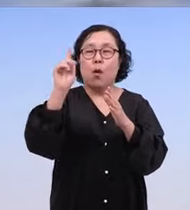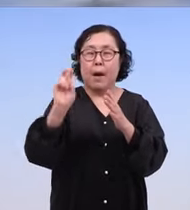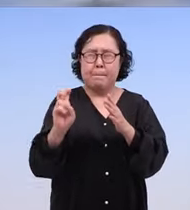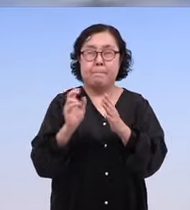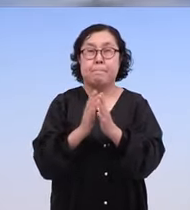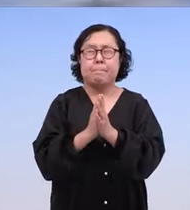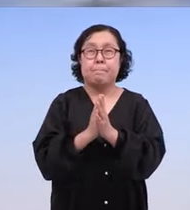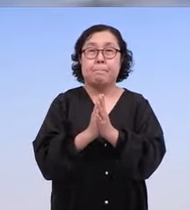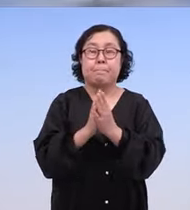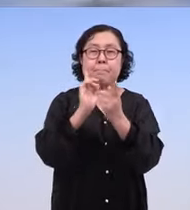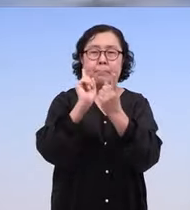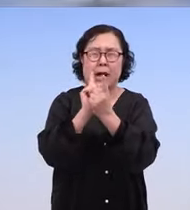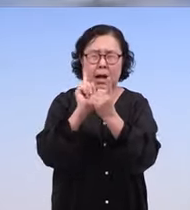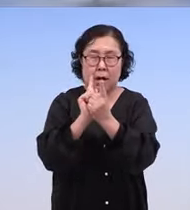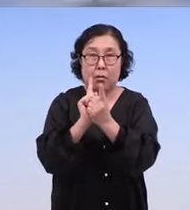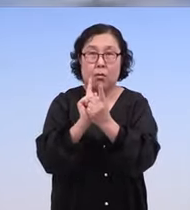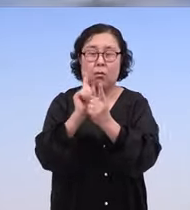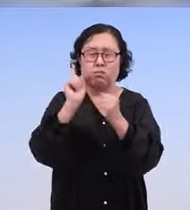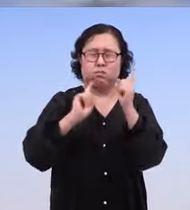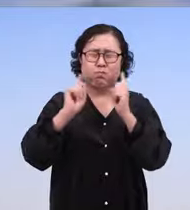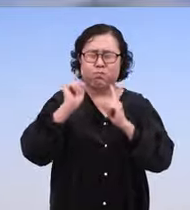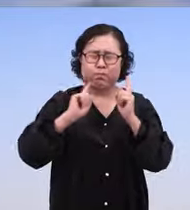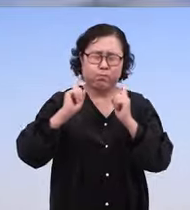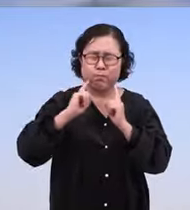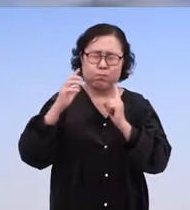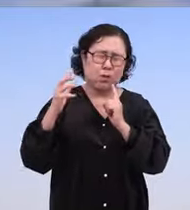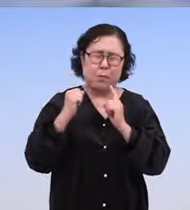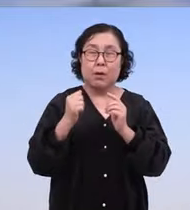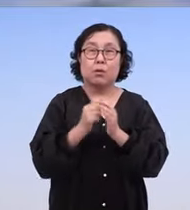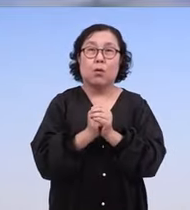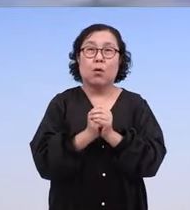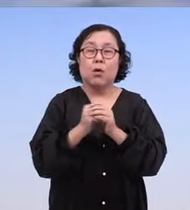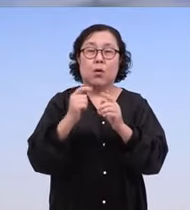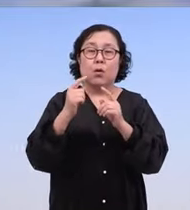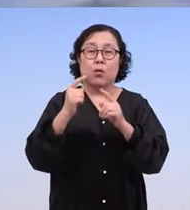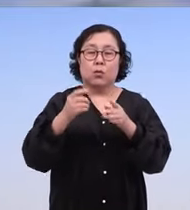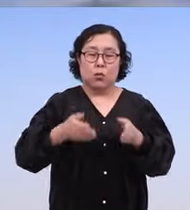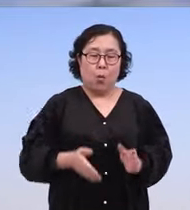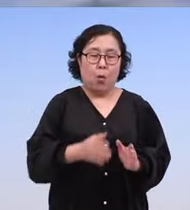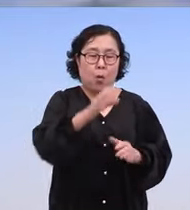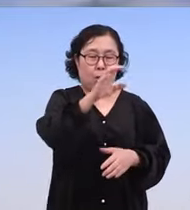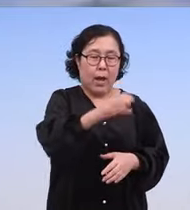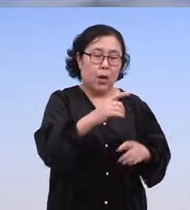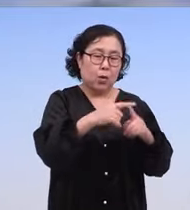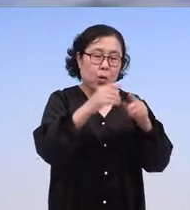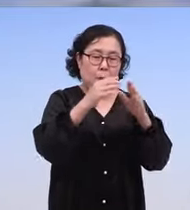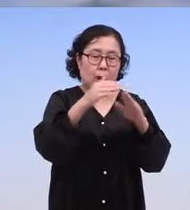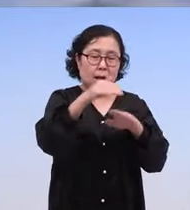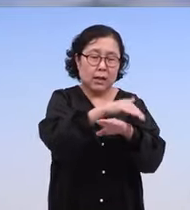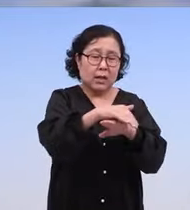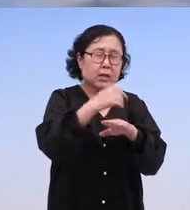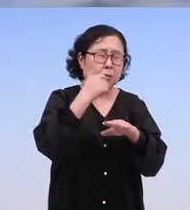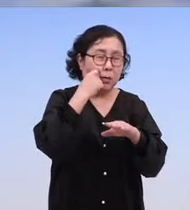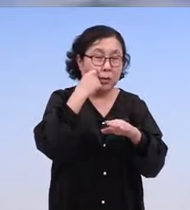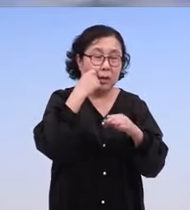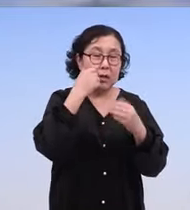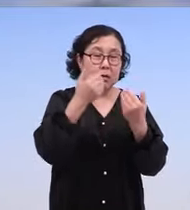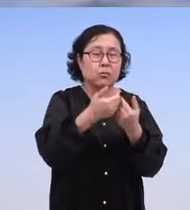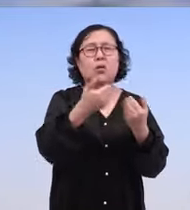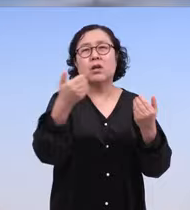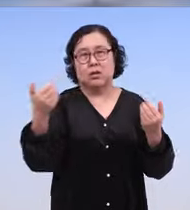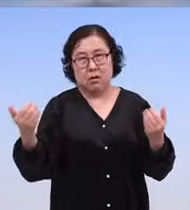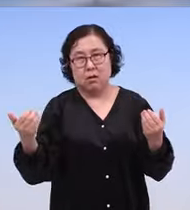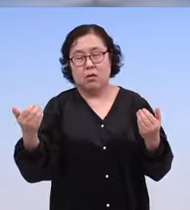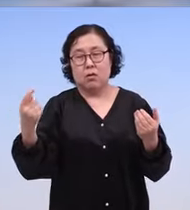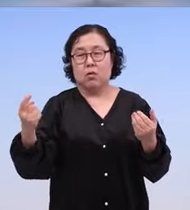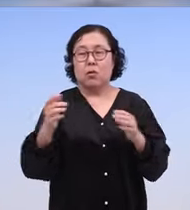당하고, 그렇게 해서 상처 구덩이에 빠져가지고 도저히 그 고향 교회를 다닐 수가 없어가지고 그렇게 교회를 지금 옮긴 상태에서 우리 교회로